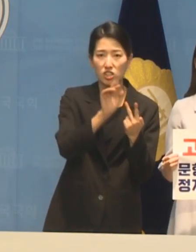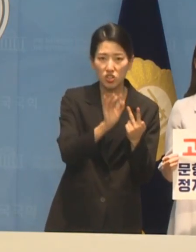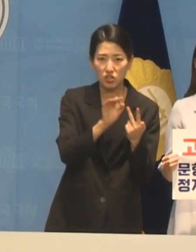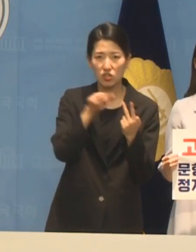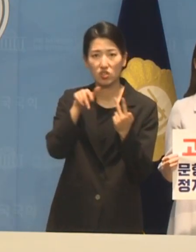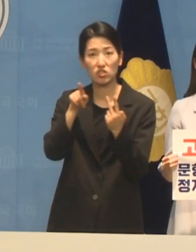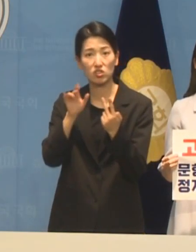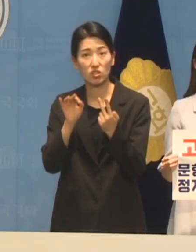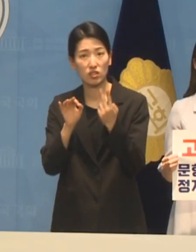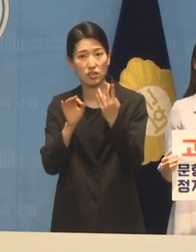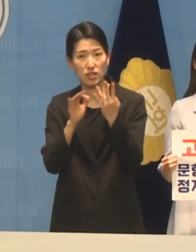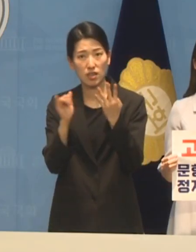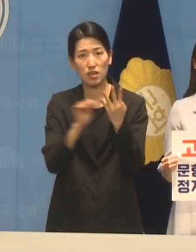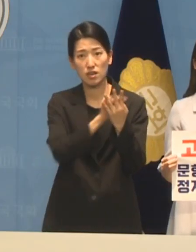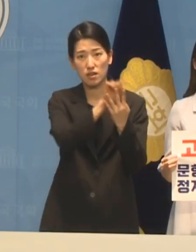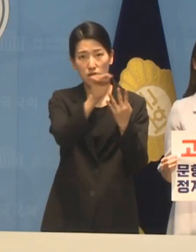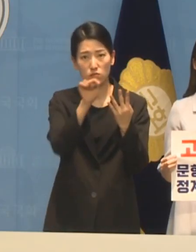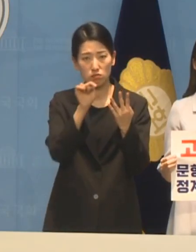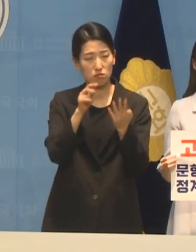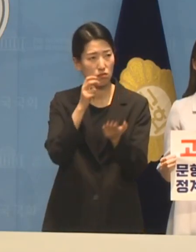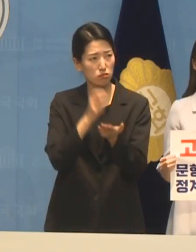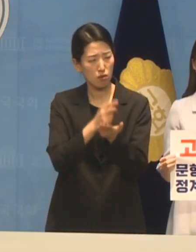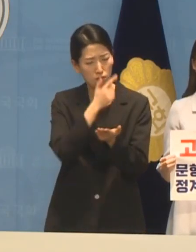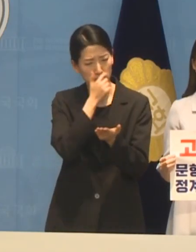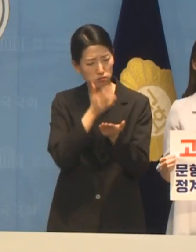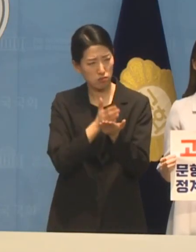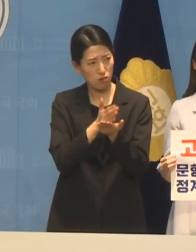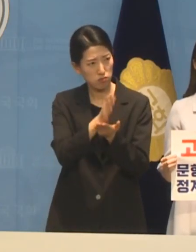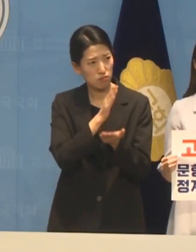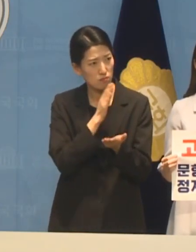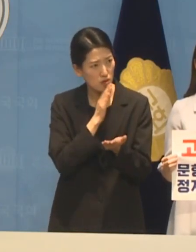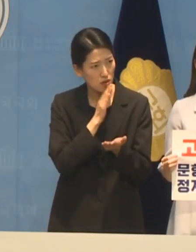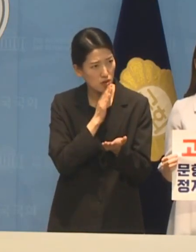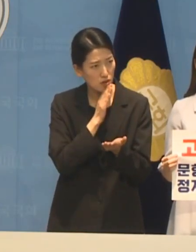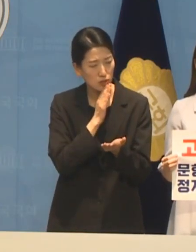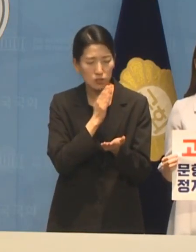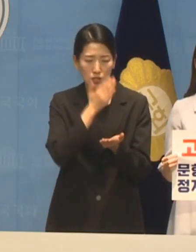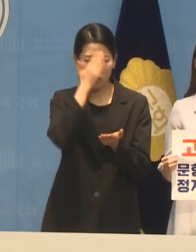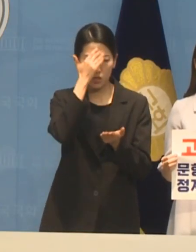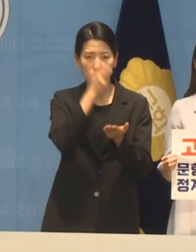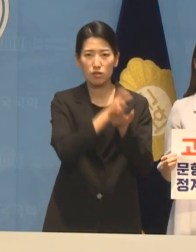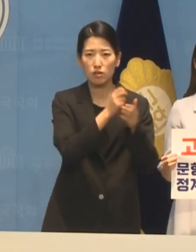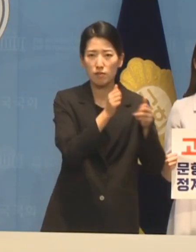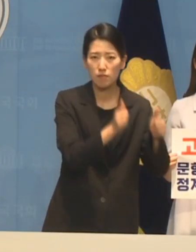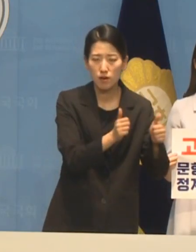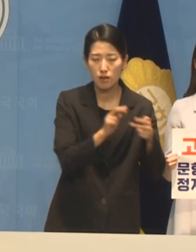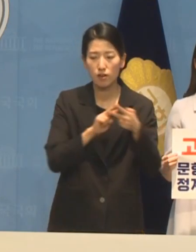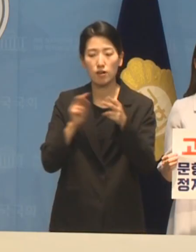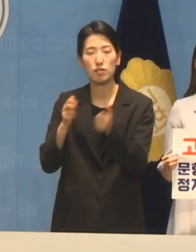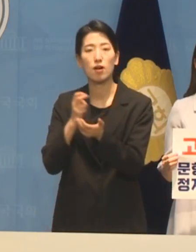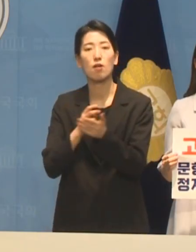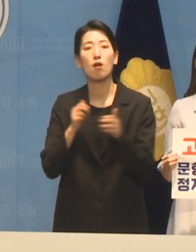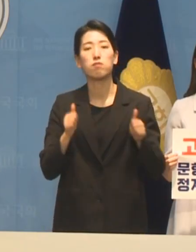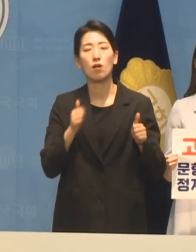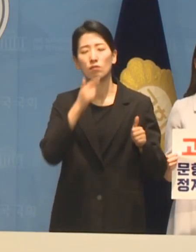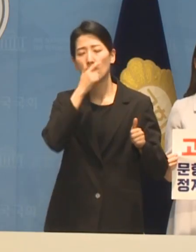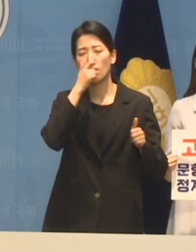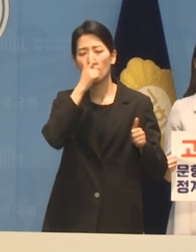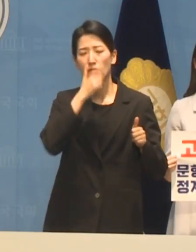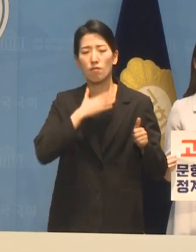정정민은 법률 전문가로서 헌법재판소법과 형사소송 법령에 정통한